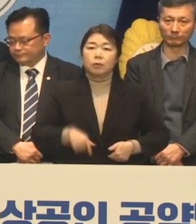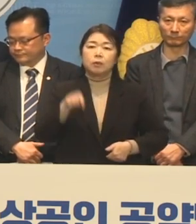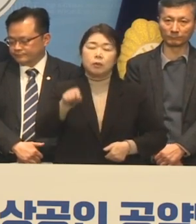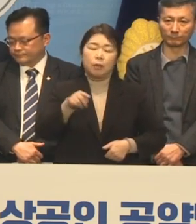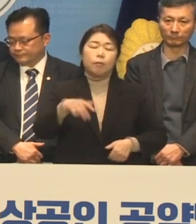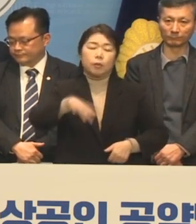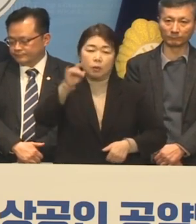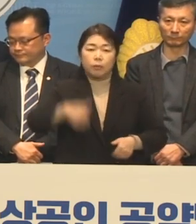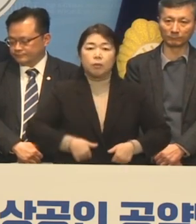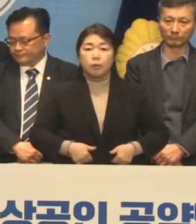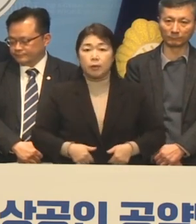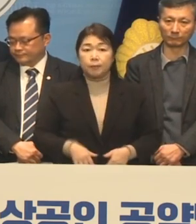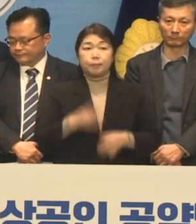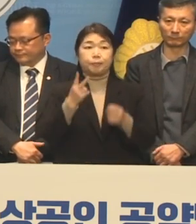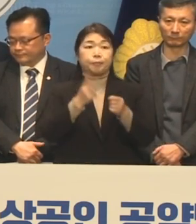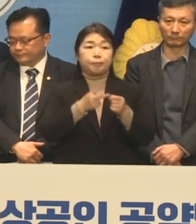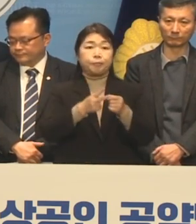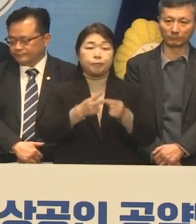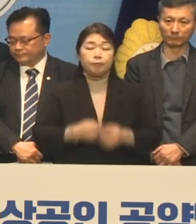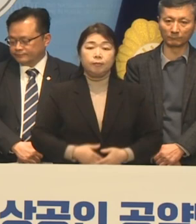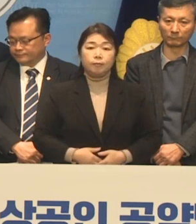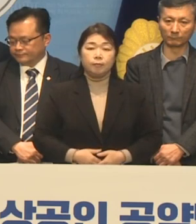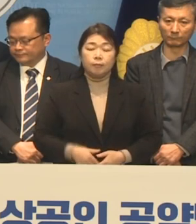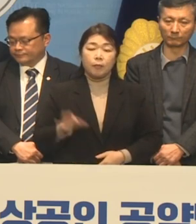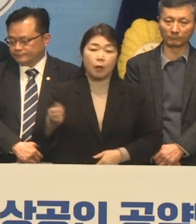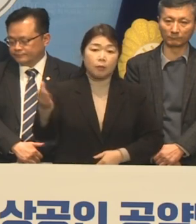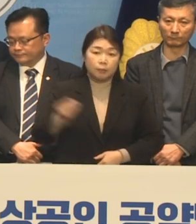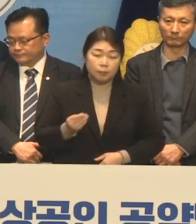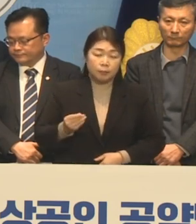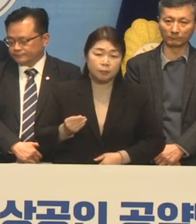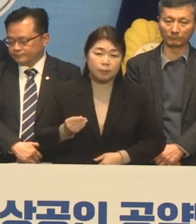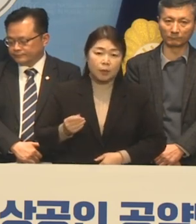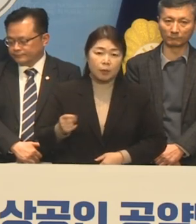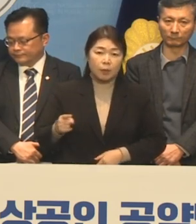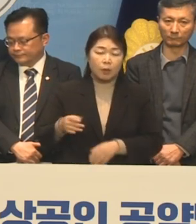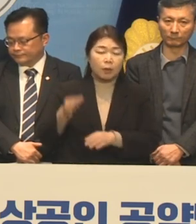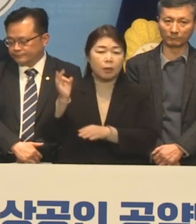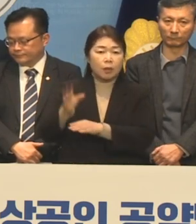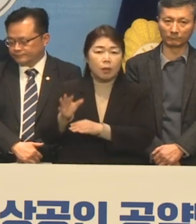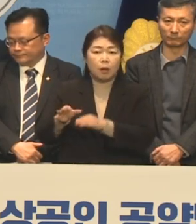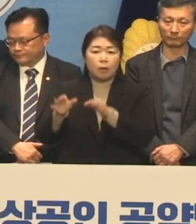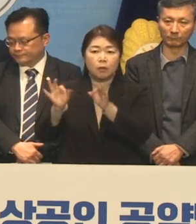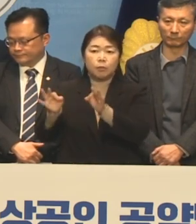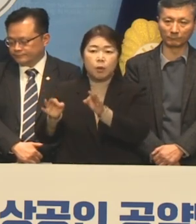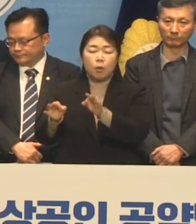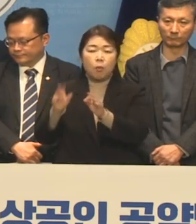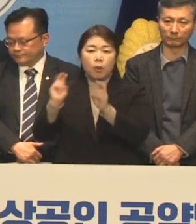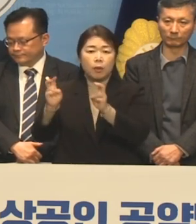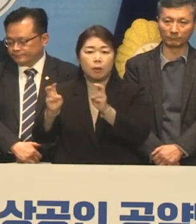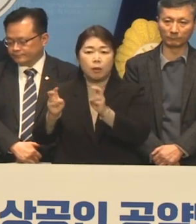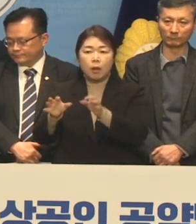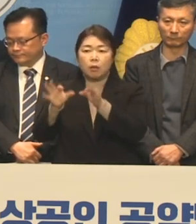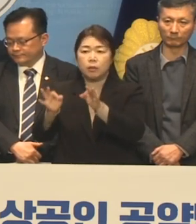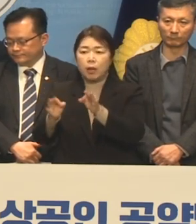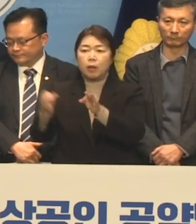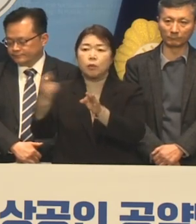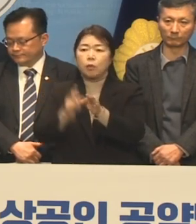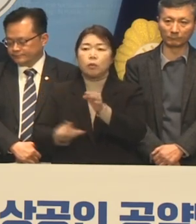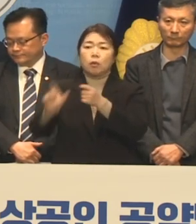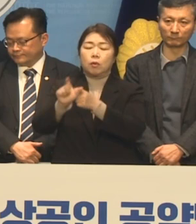합니다. 둘째, 대출 채권 매입 대상 금융회사의 범위를 은행권은